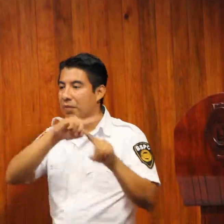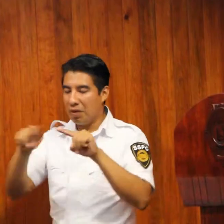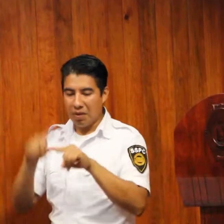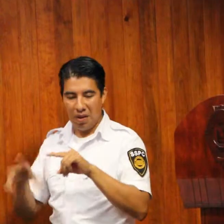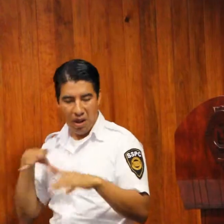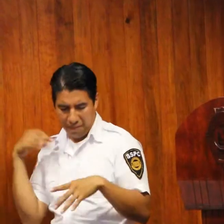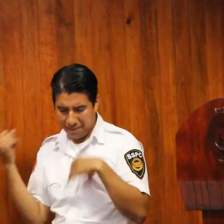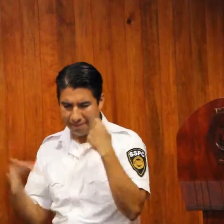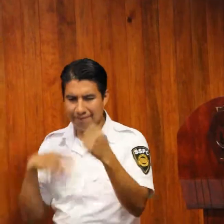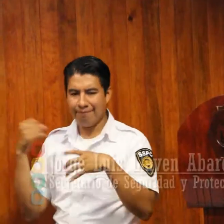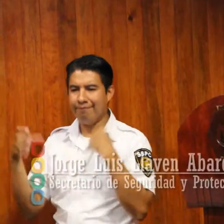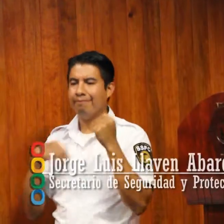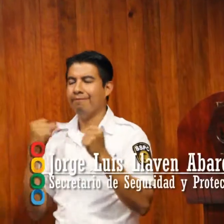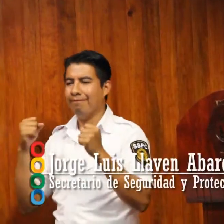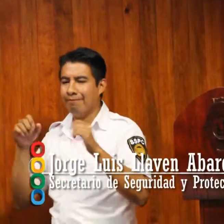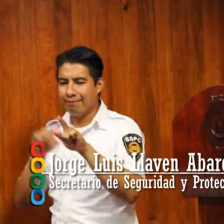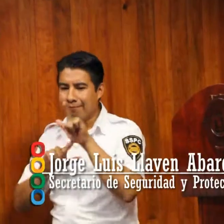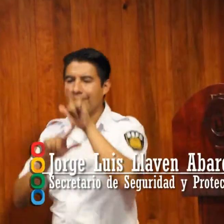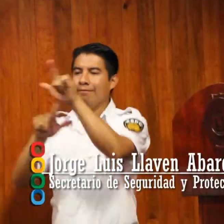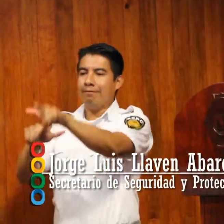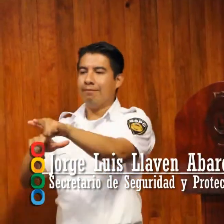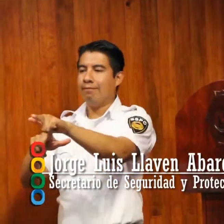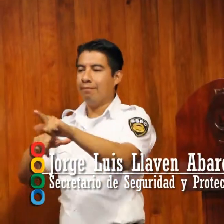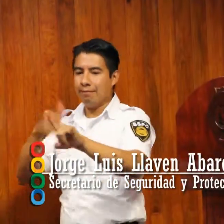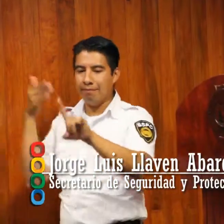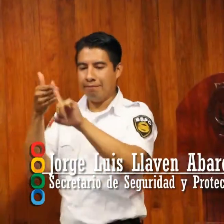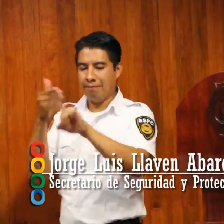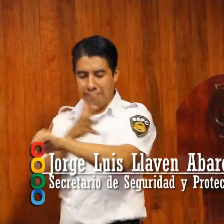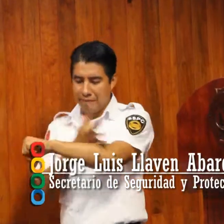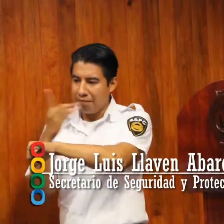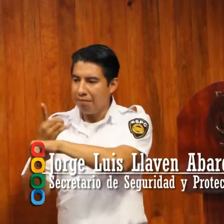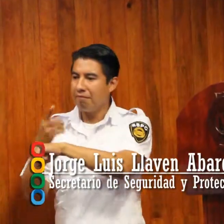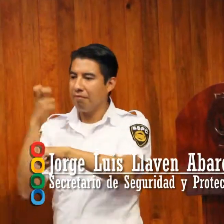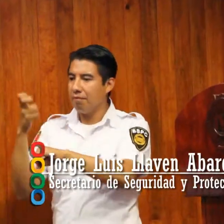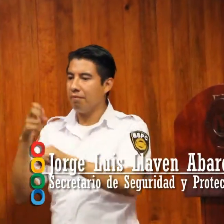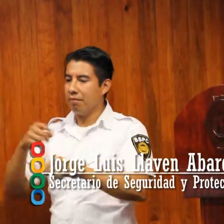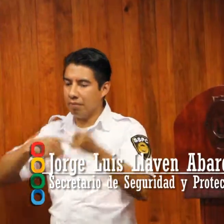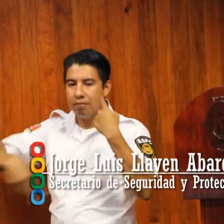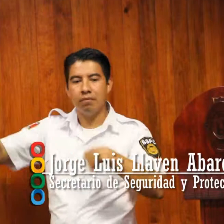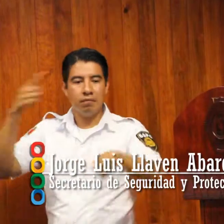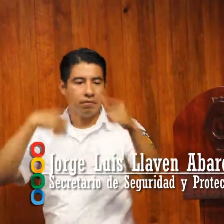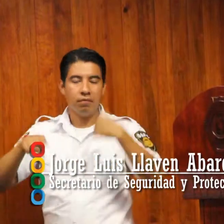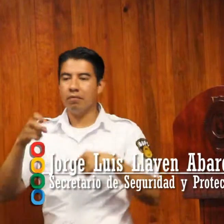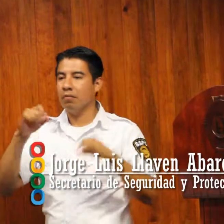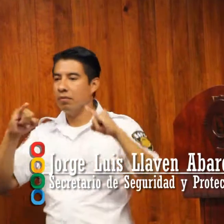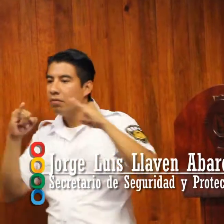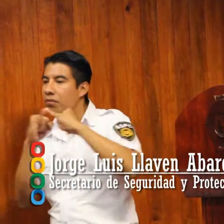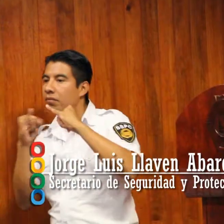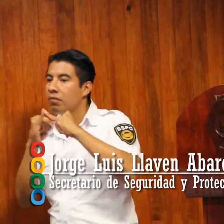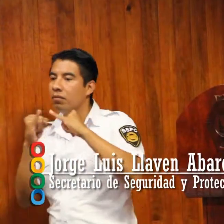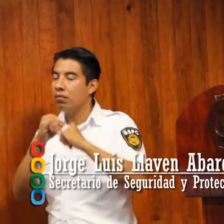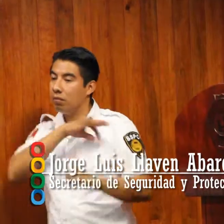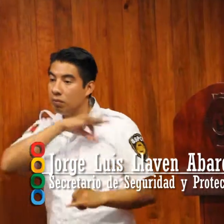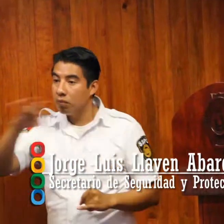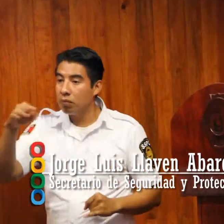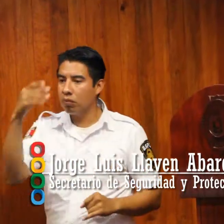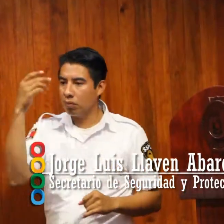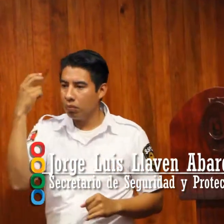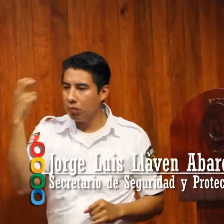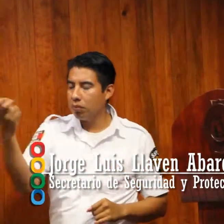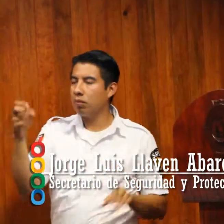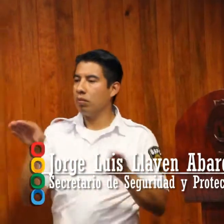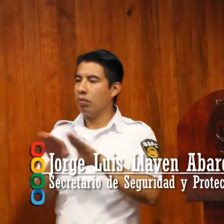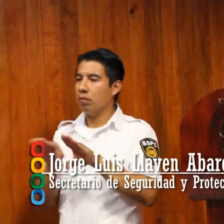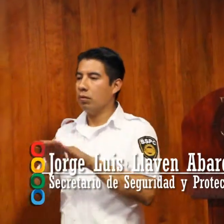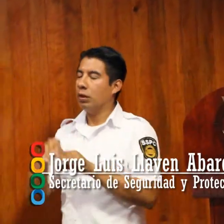como estas, ilustrativas y de franca coordinación interinstitucional, y por supuesto,